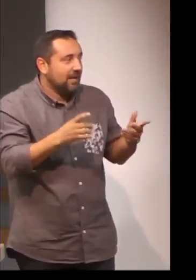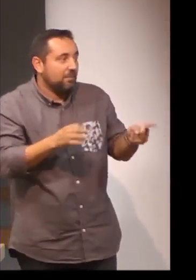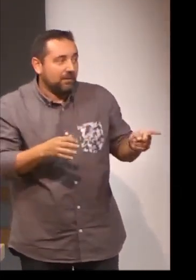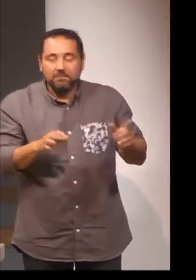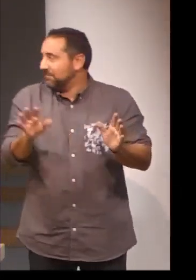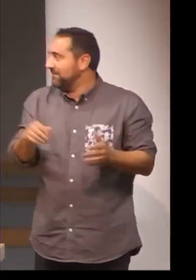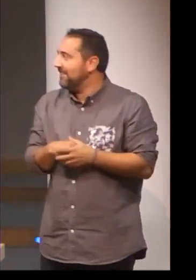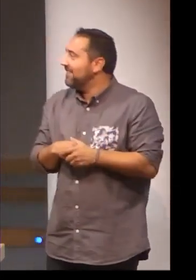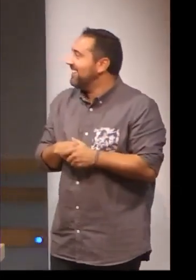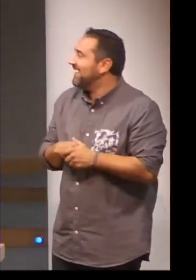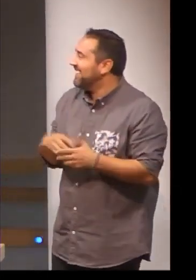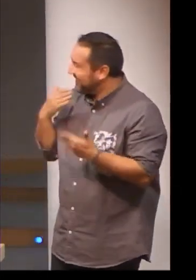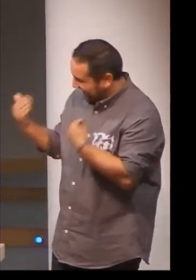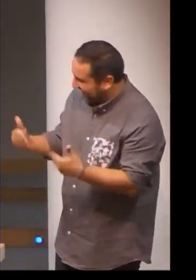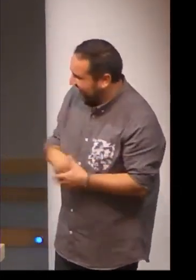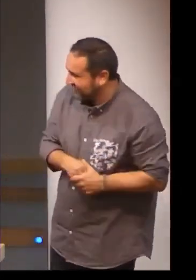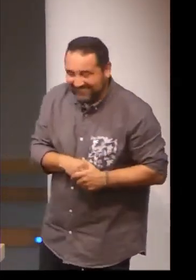Gracias, José María. Muchas gracias. Gracias. Gracias.